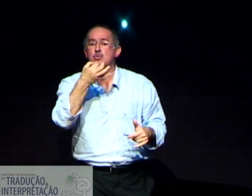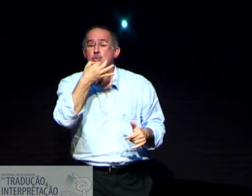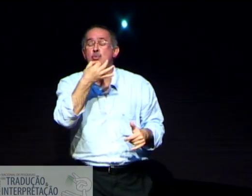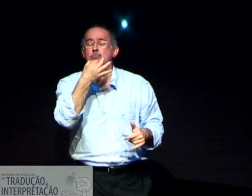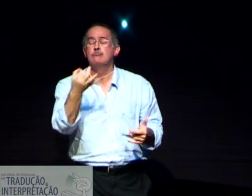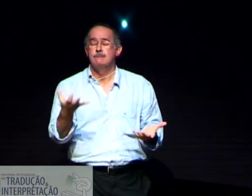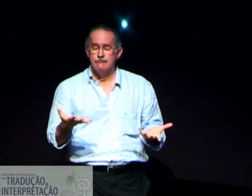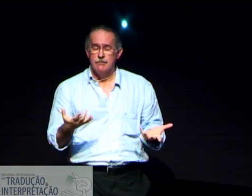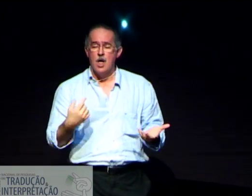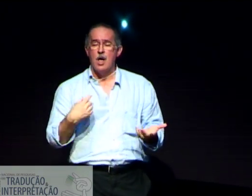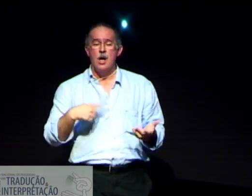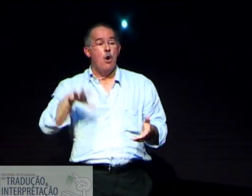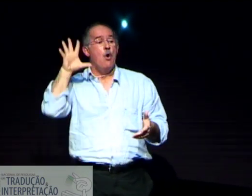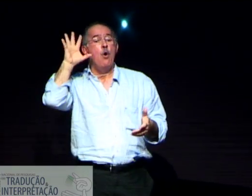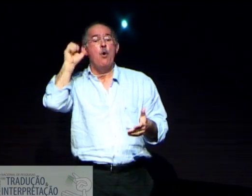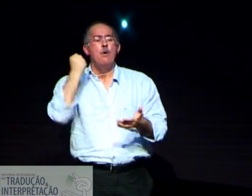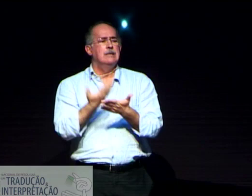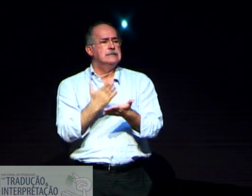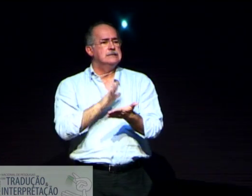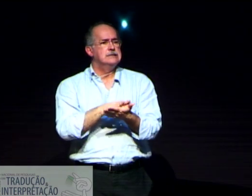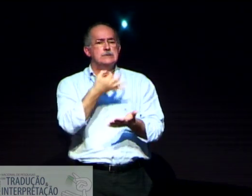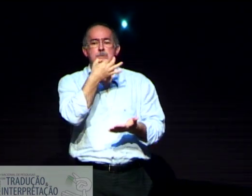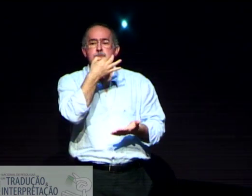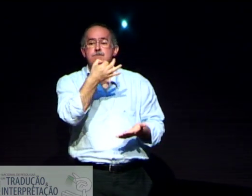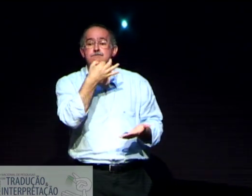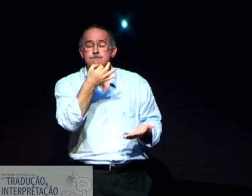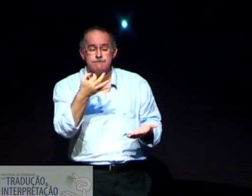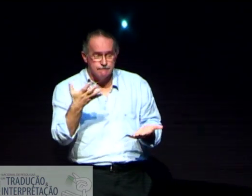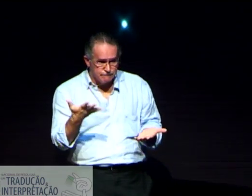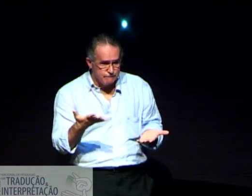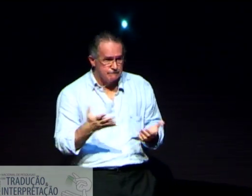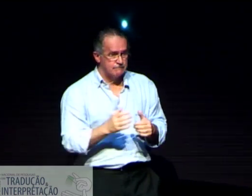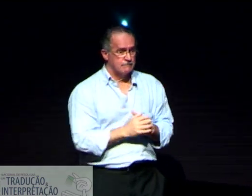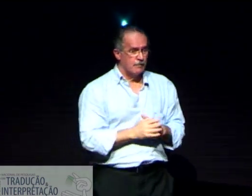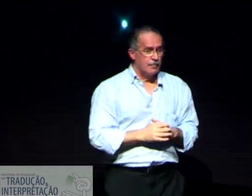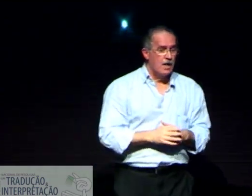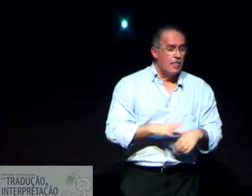Mas nós, surdos, qual é a nossa opinião a respeito disso?